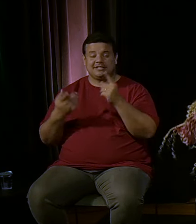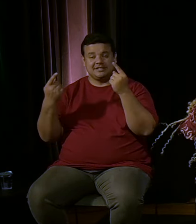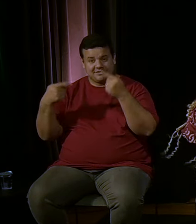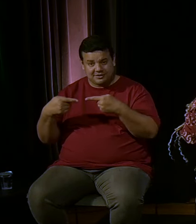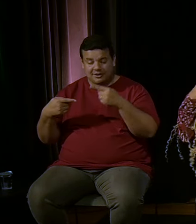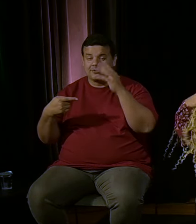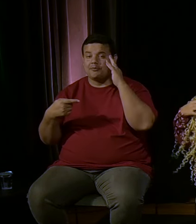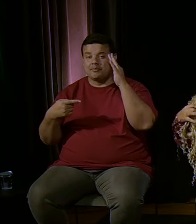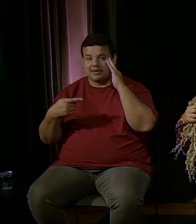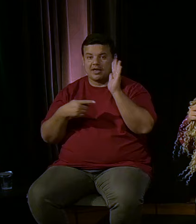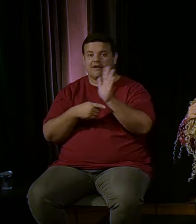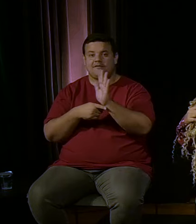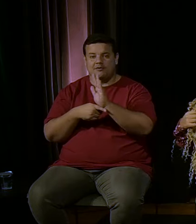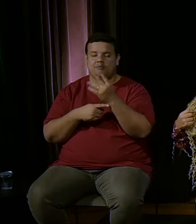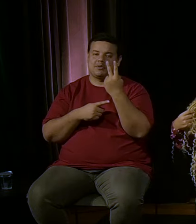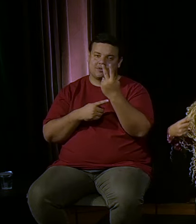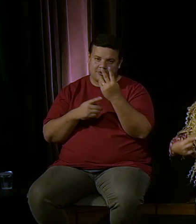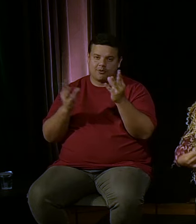dois filmes.